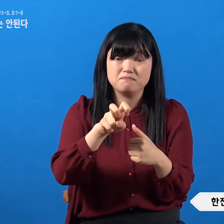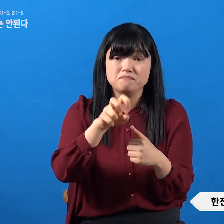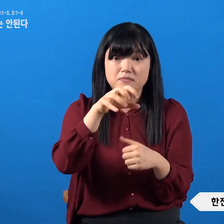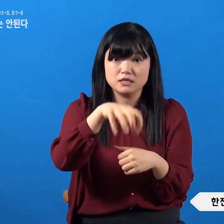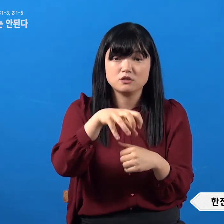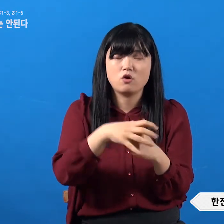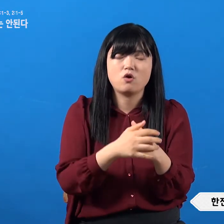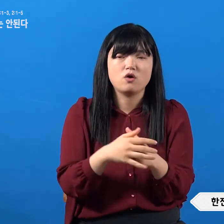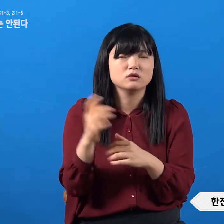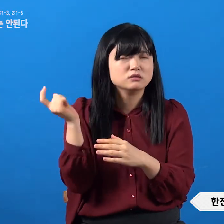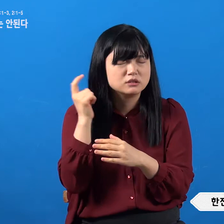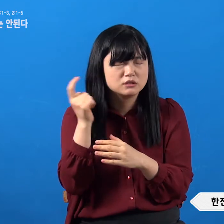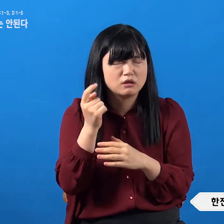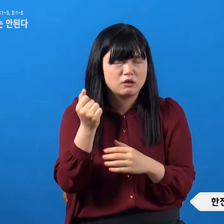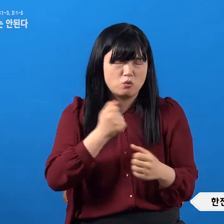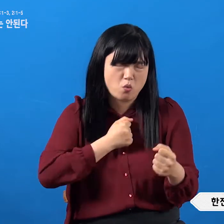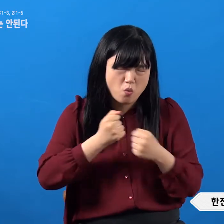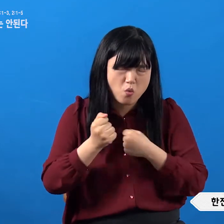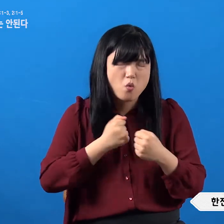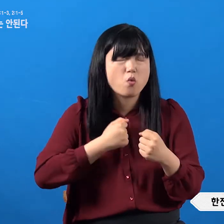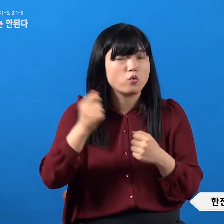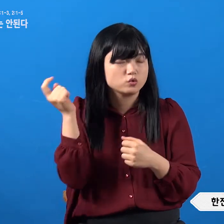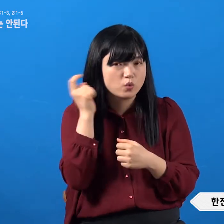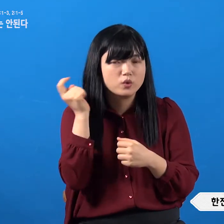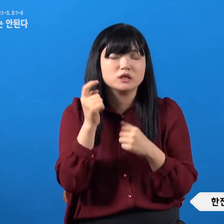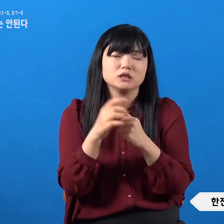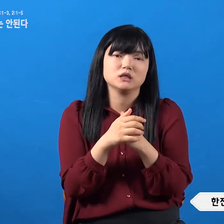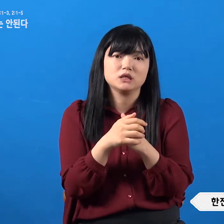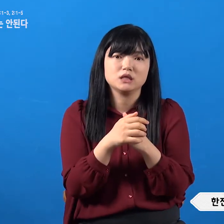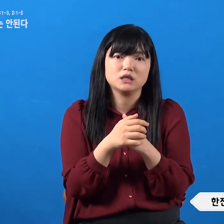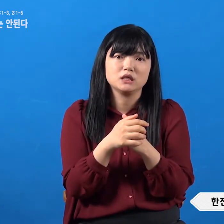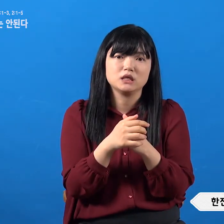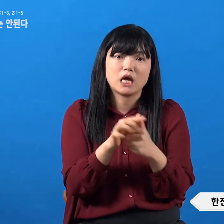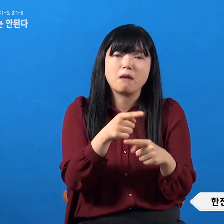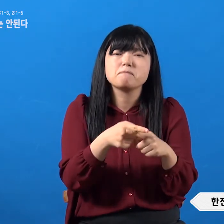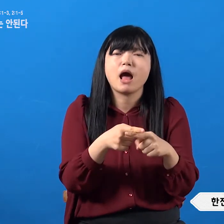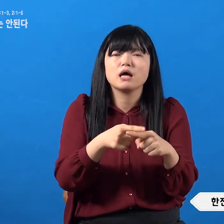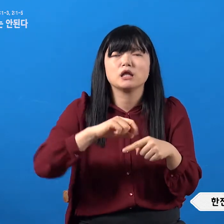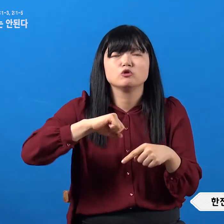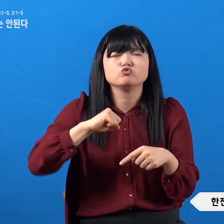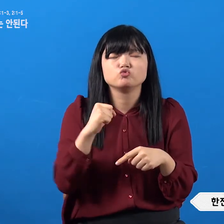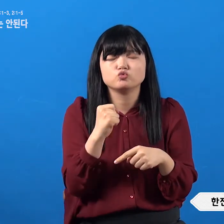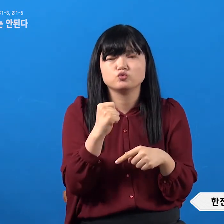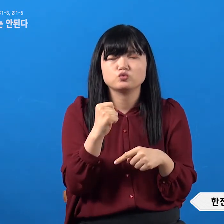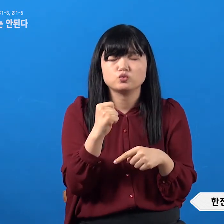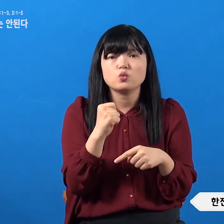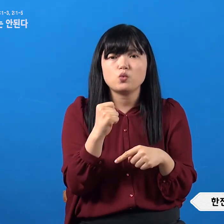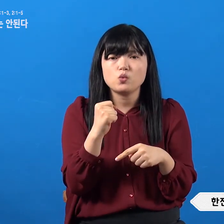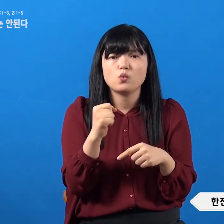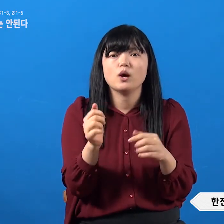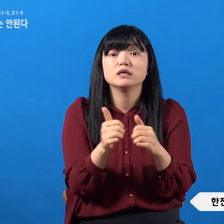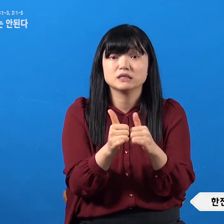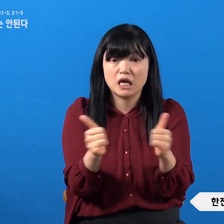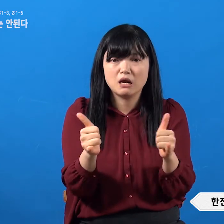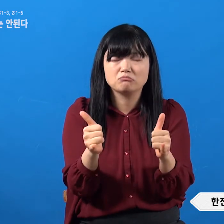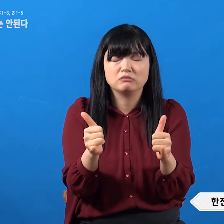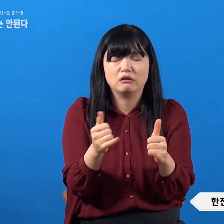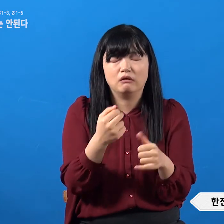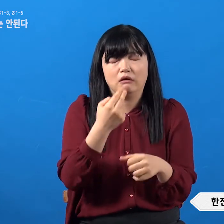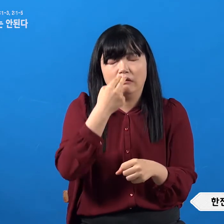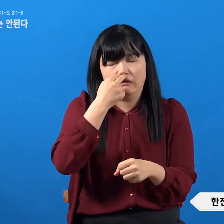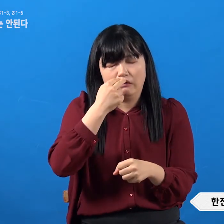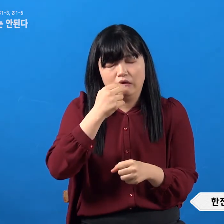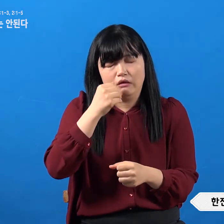복임에서 들려오는 통곡 소리, 그것은 절반의 순종밖에 하지 못한 사람들의